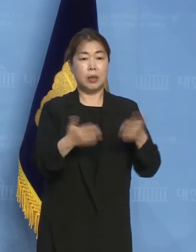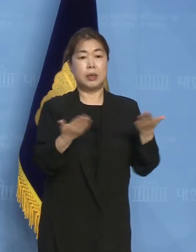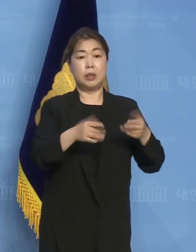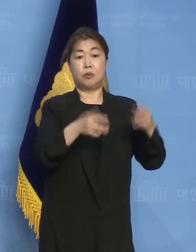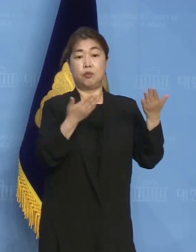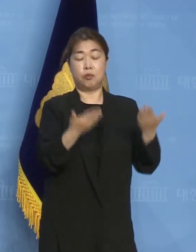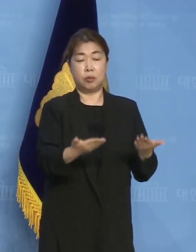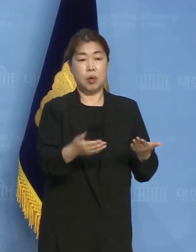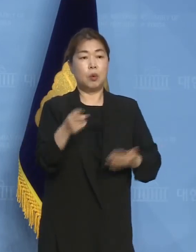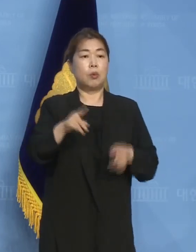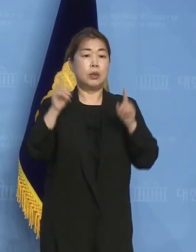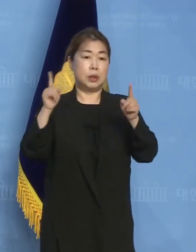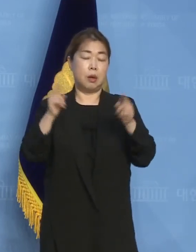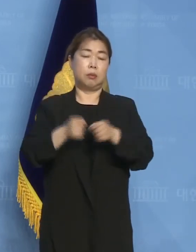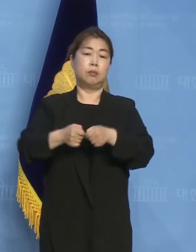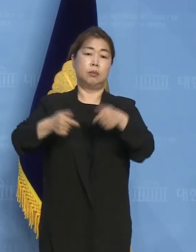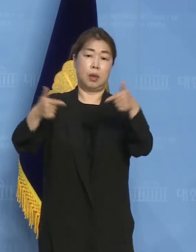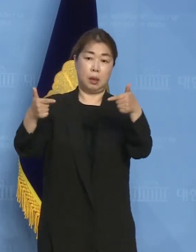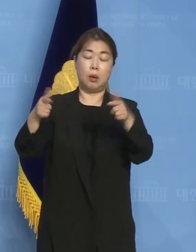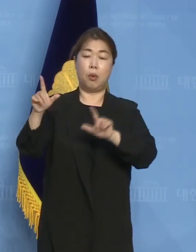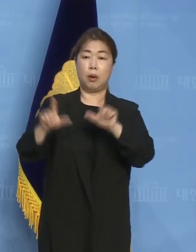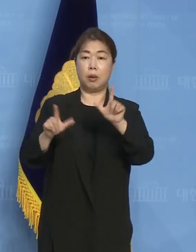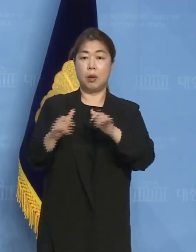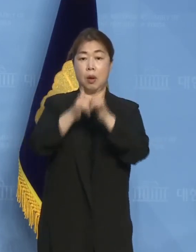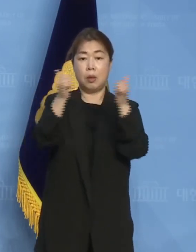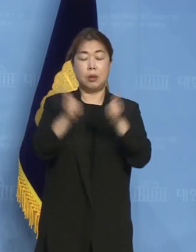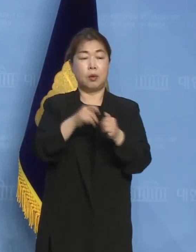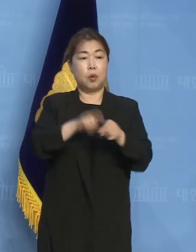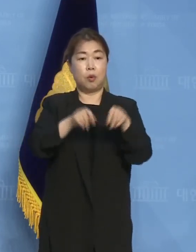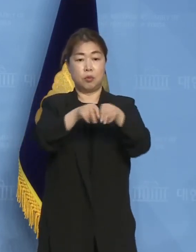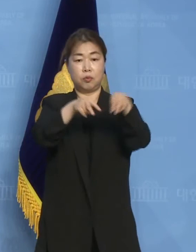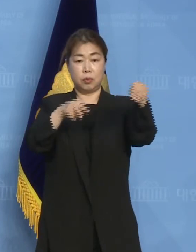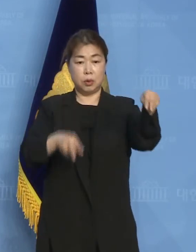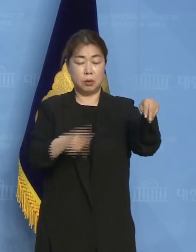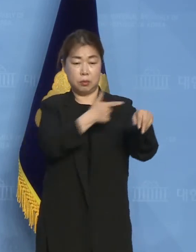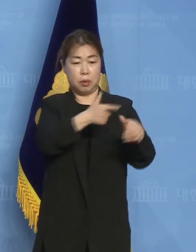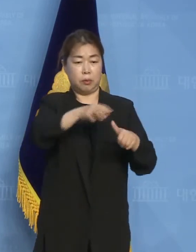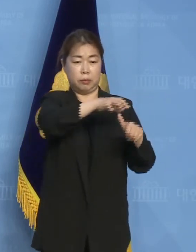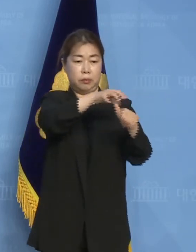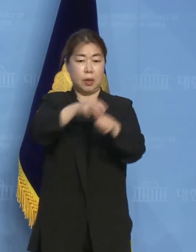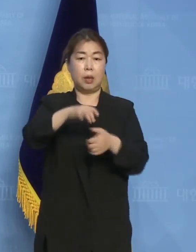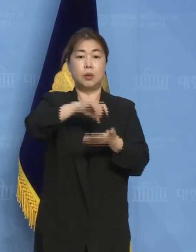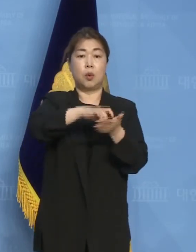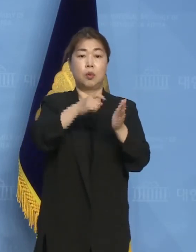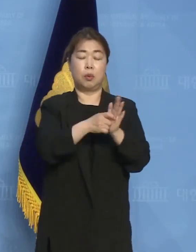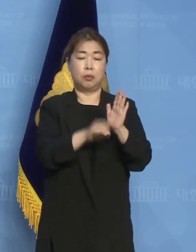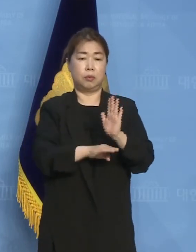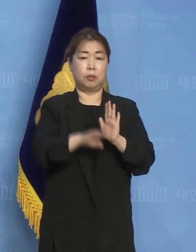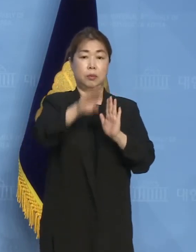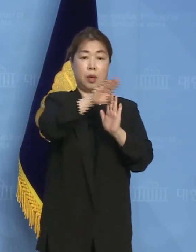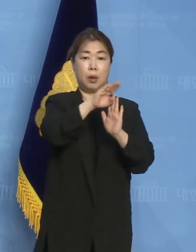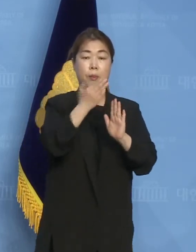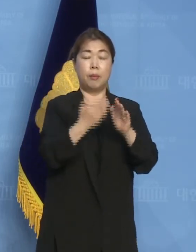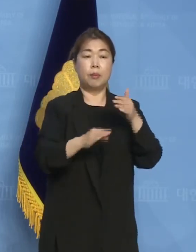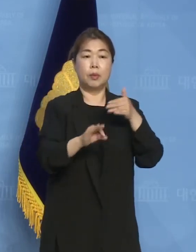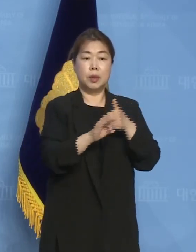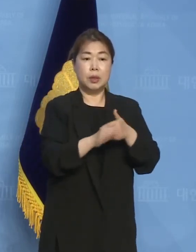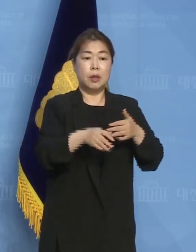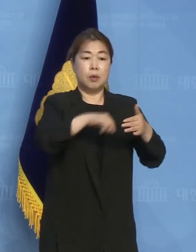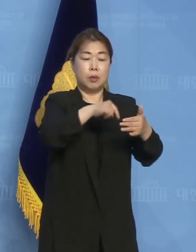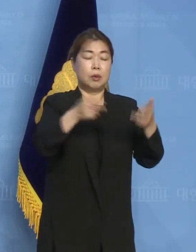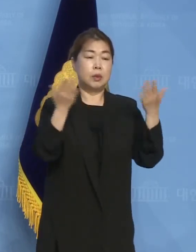휴직과 그리고 실업이 이미 크게 늘어났으며 사회적 거리두기가 대봉쇄 수준으로 올라갈 경우 국내